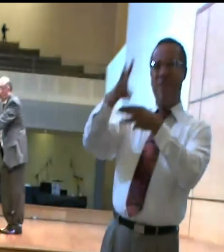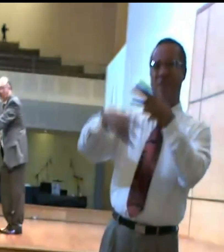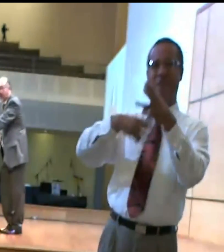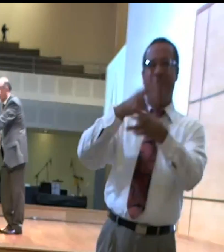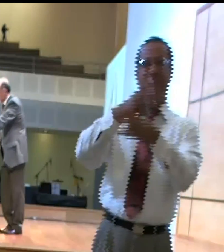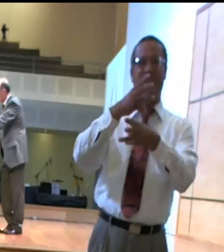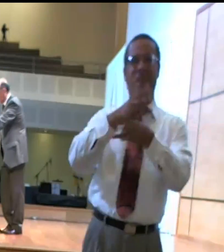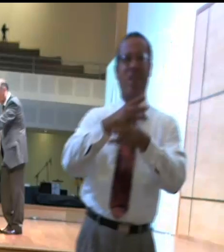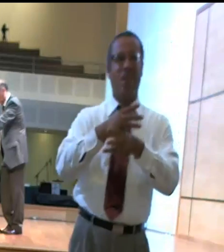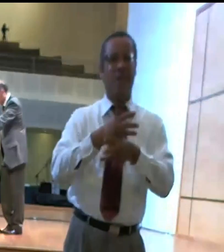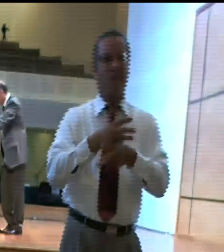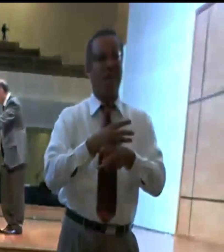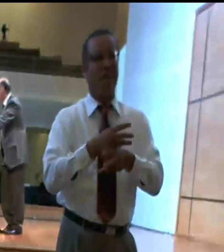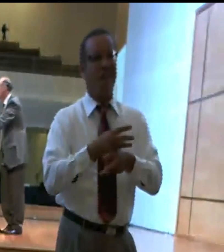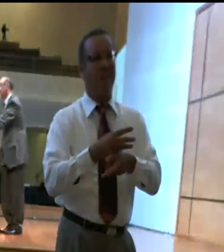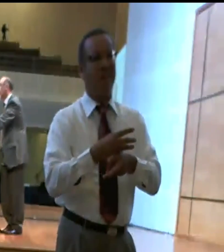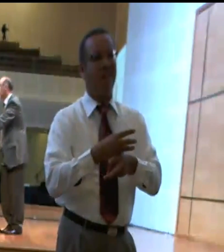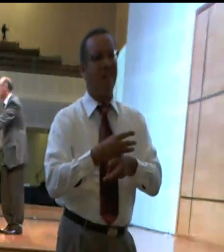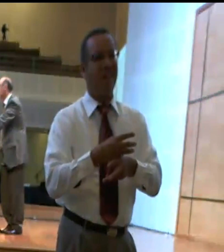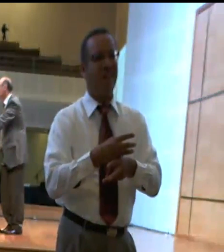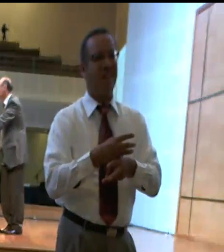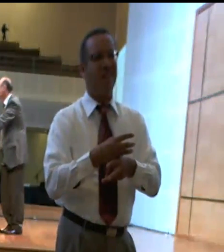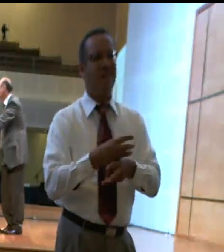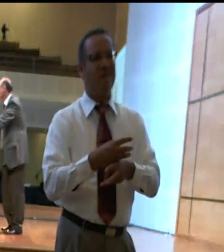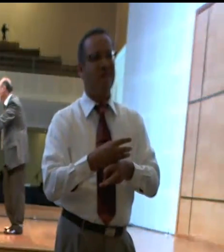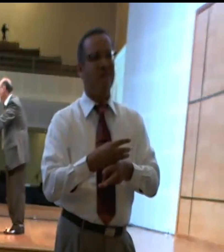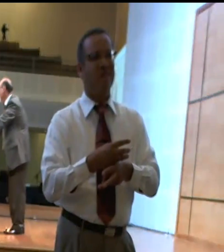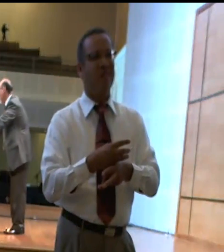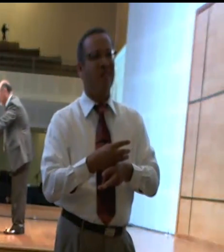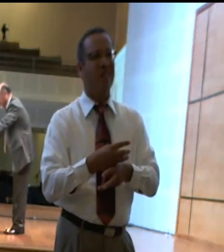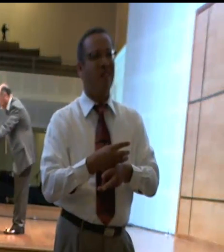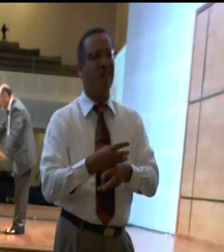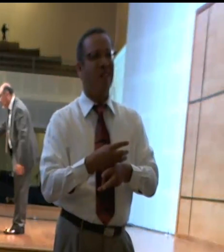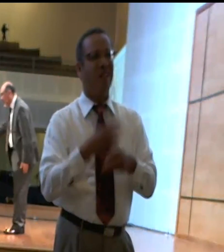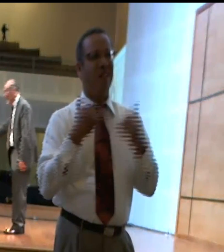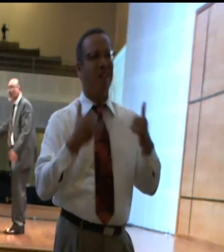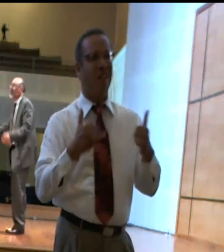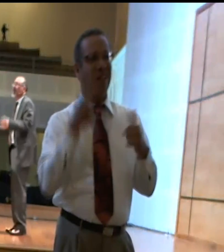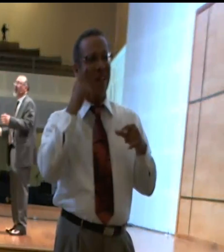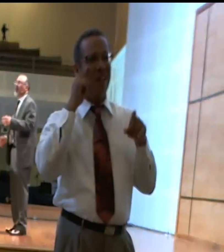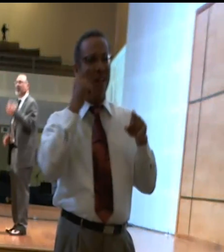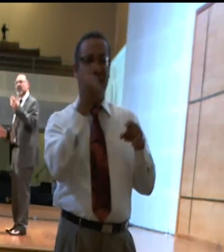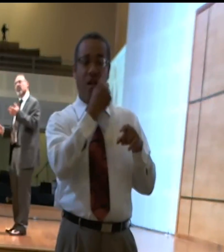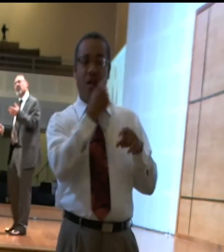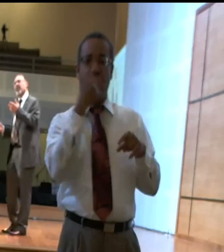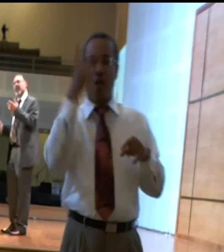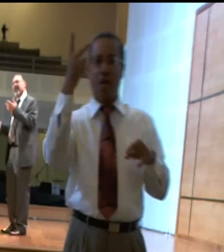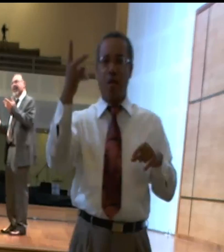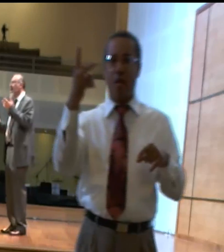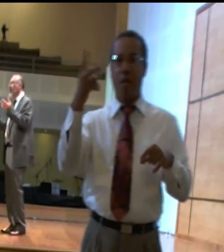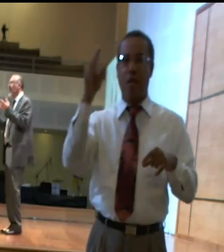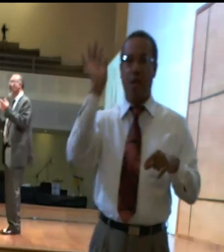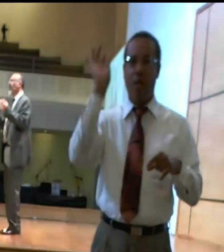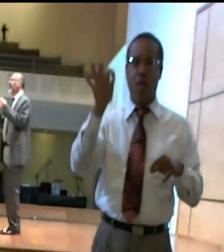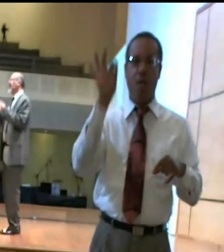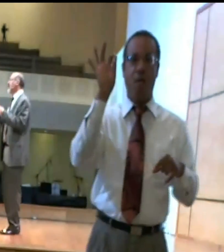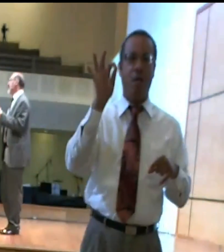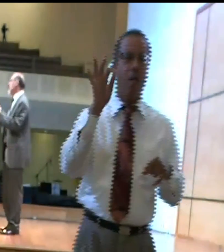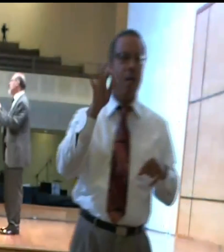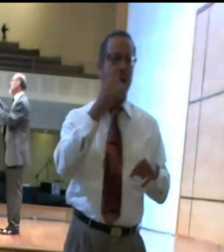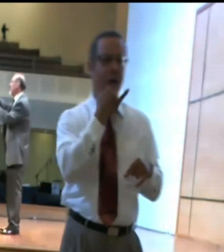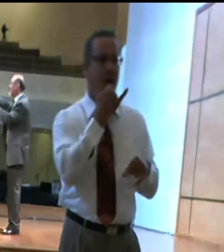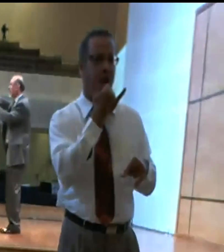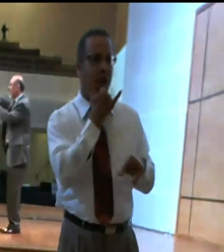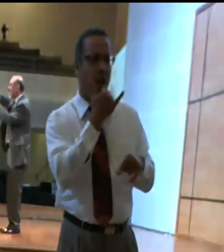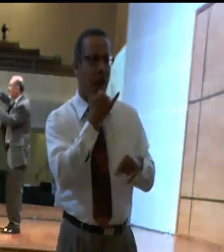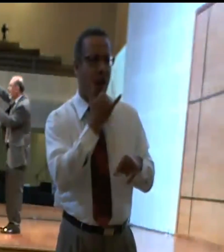Y Job tuvo que decir: de oídas te había oído, ahora mis ojos te ven. Es como si Dios le dijera a Job: Job,